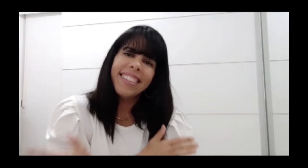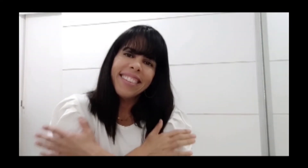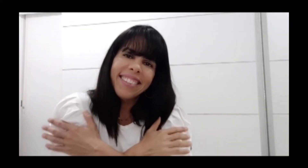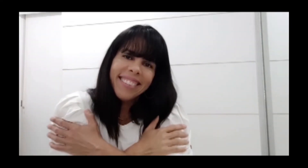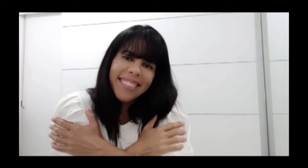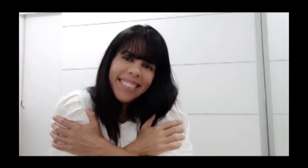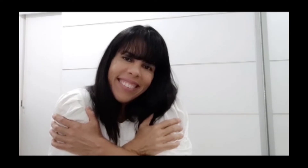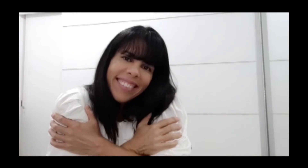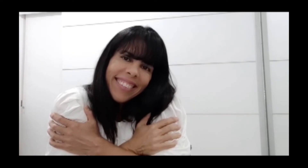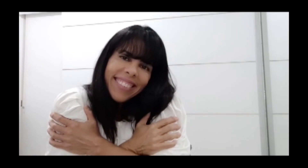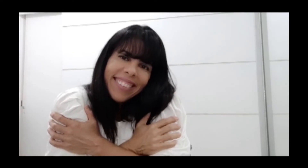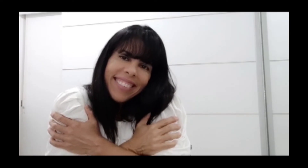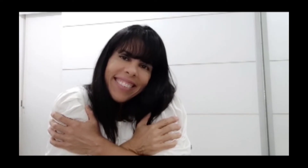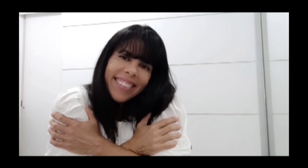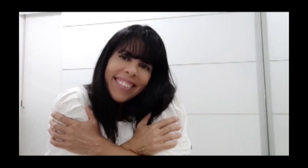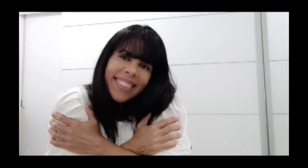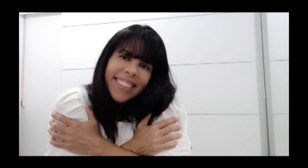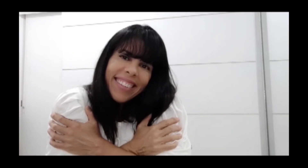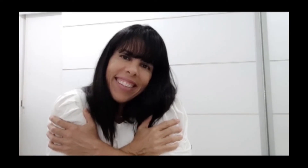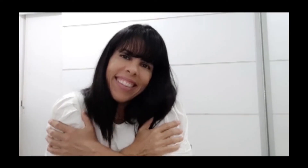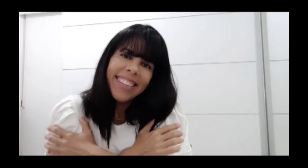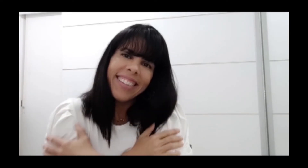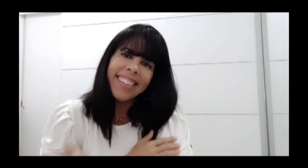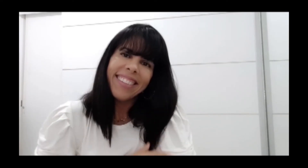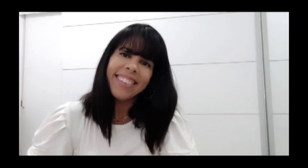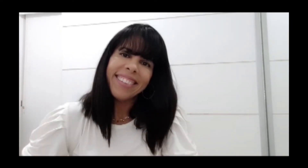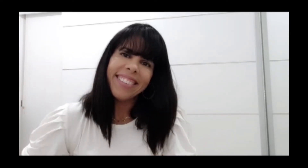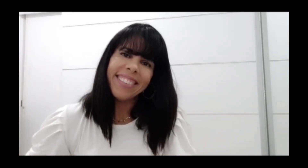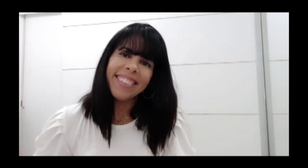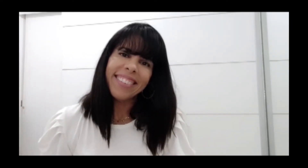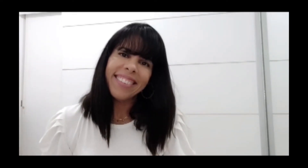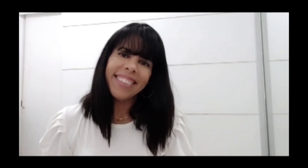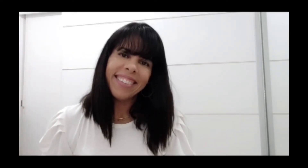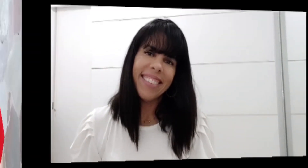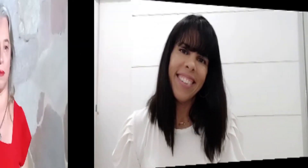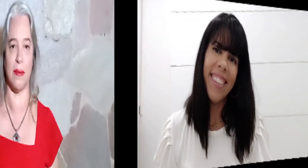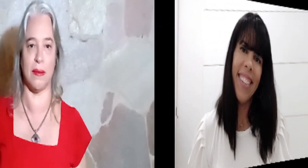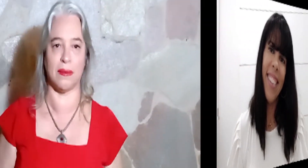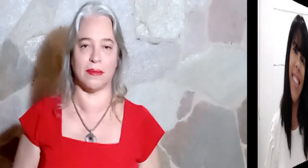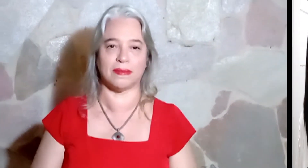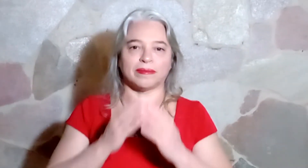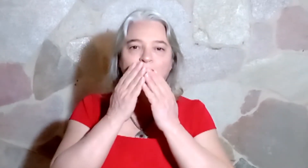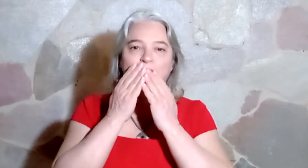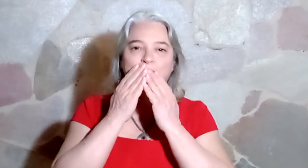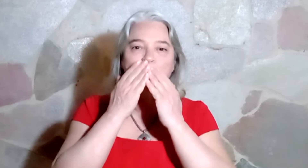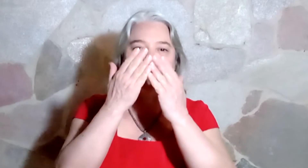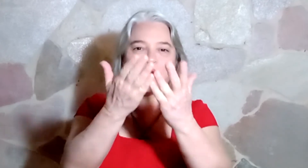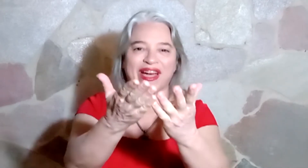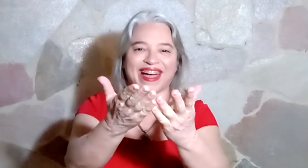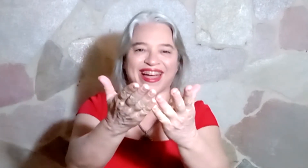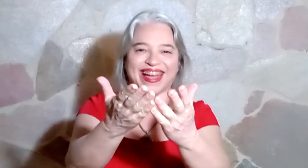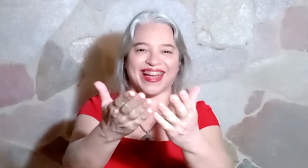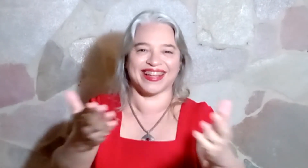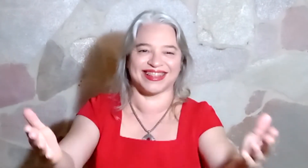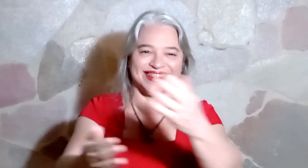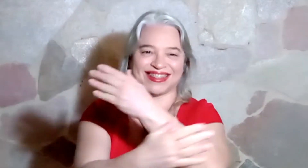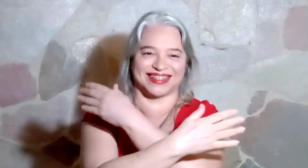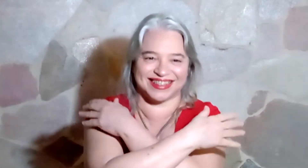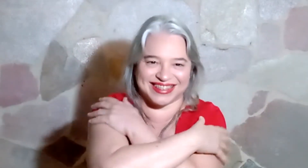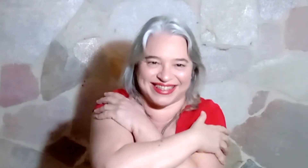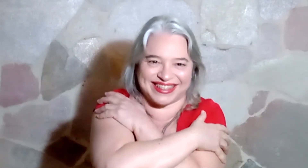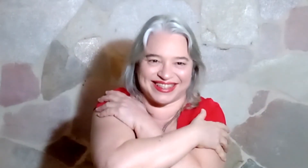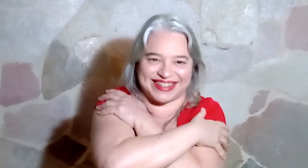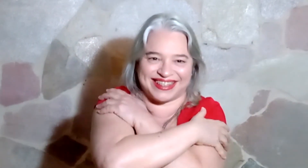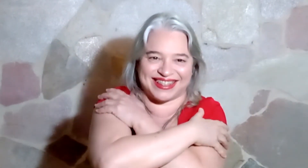tempo, não serei nem terá sido. Tempo, tempo, tempo, tempo.